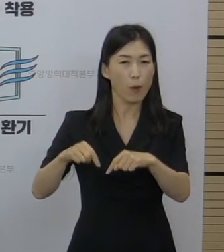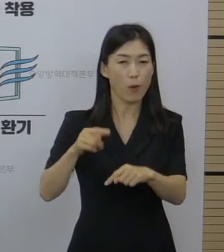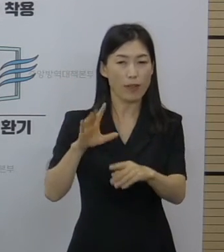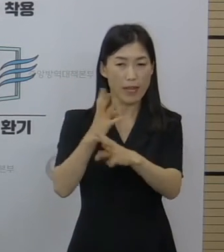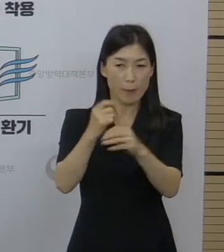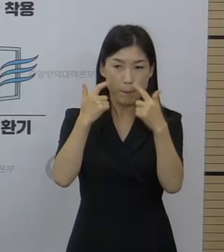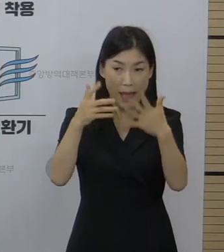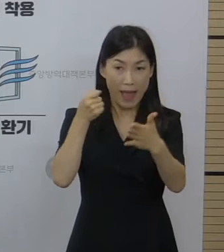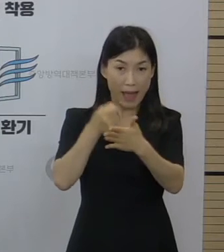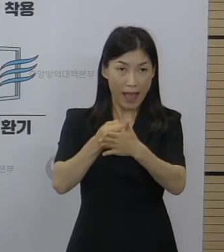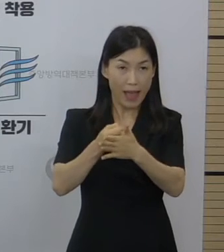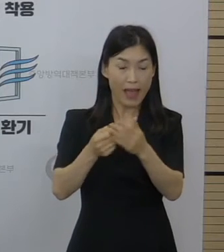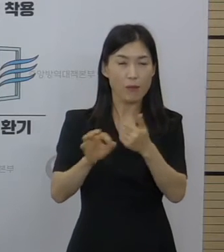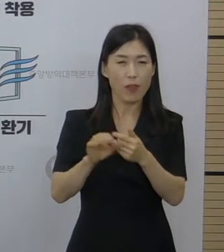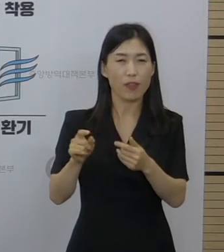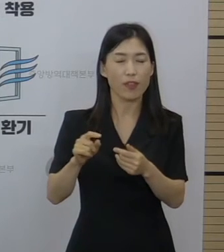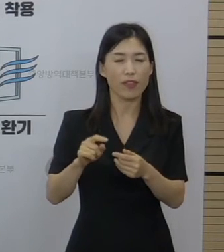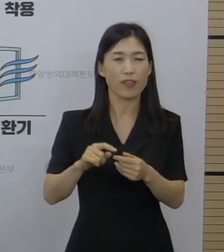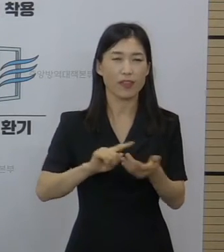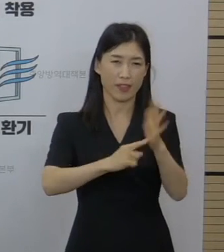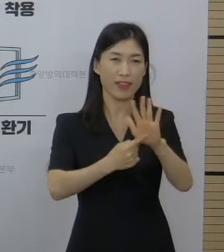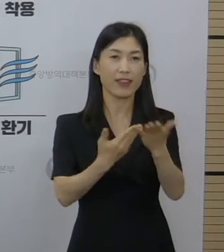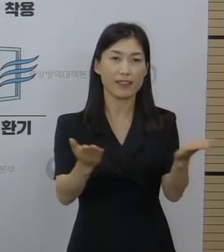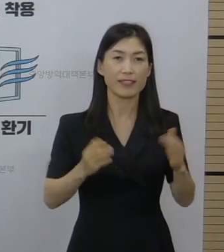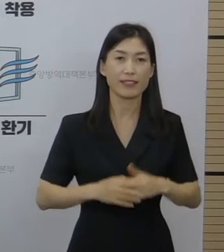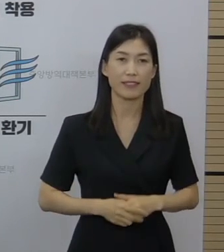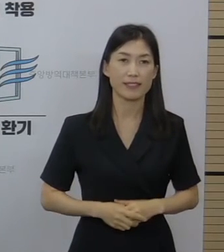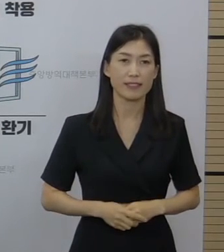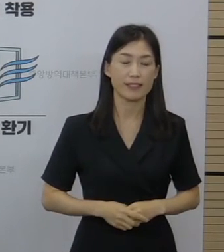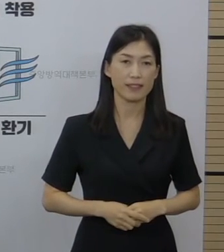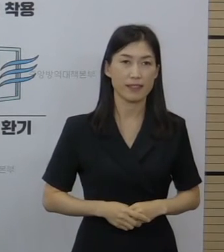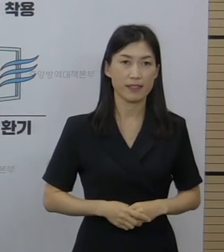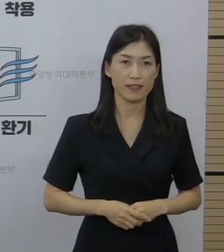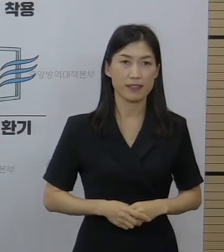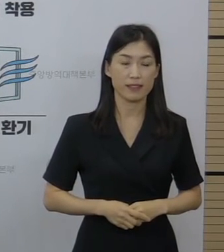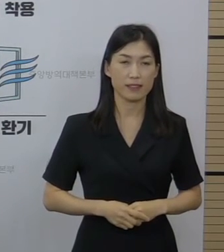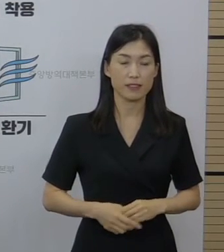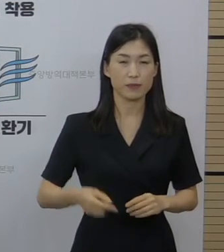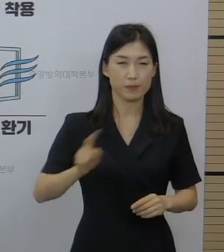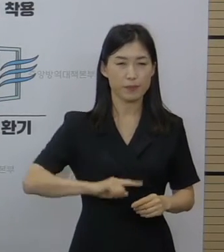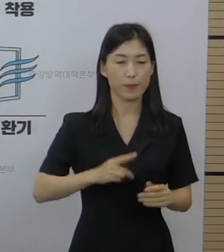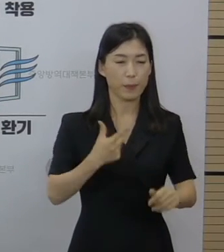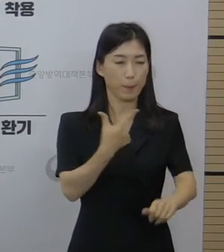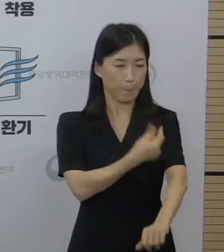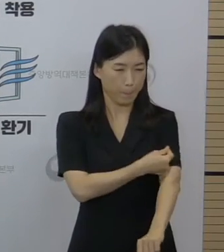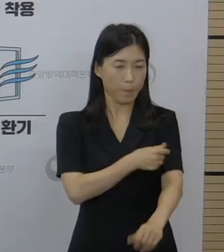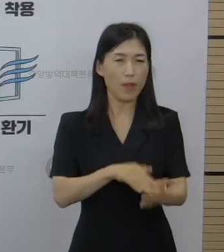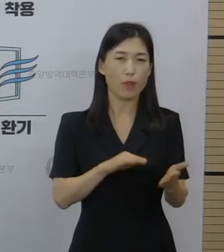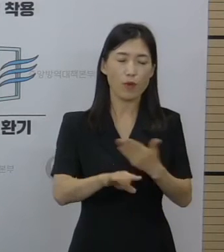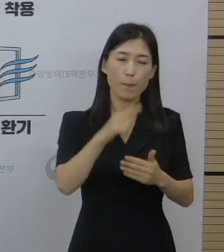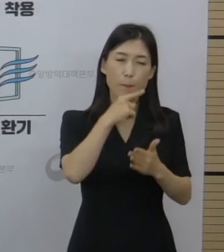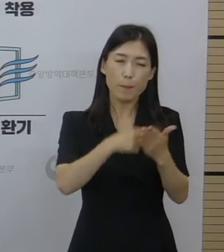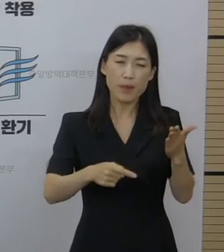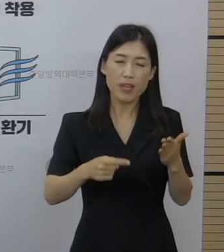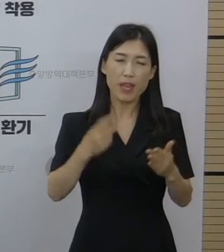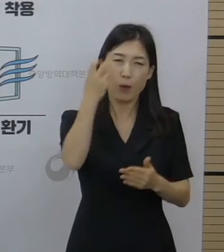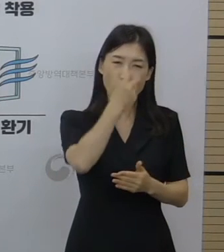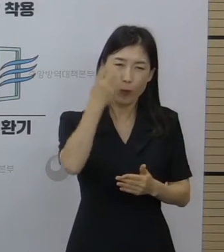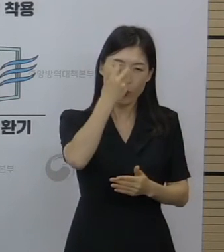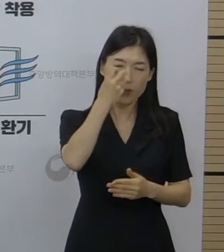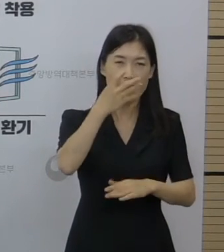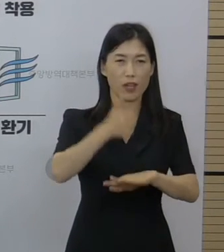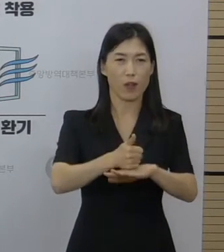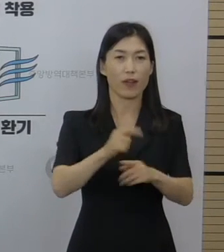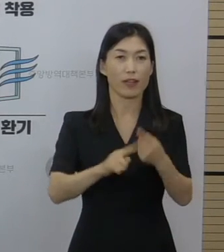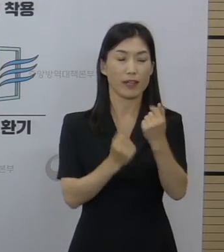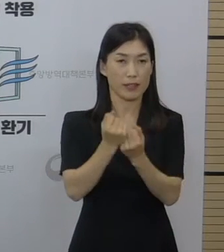협의되는 대로 공개하고 안내드리도록 하겠습니다. 다음은 이상반응 피해조사 주간 보고 상황을